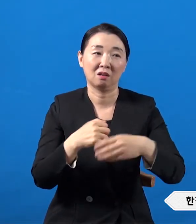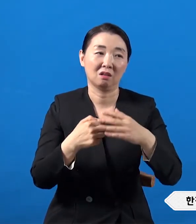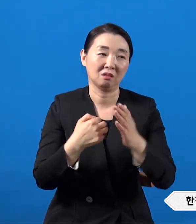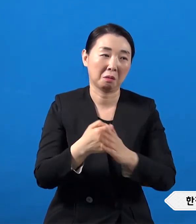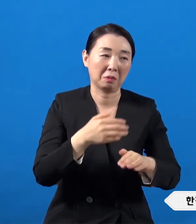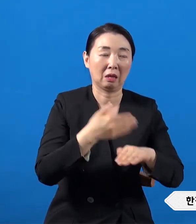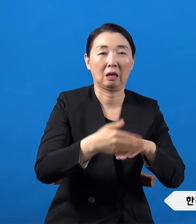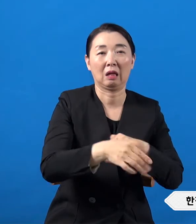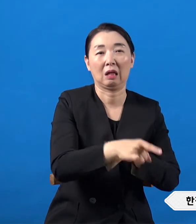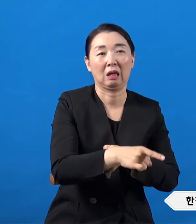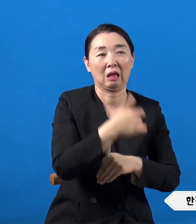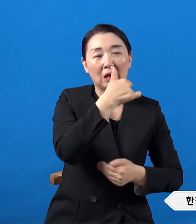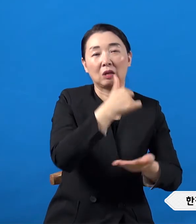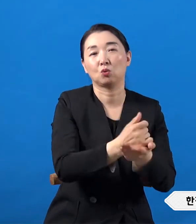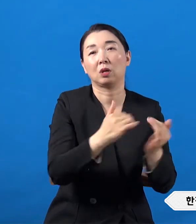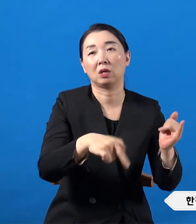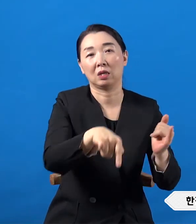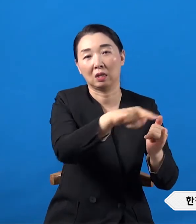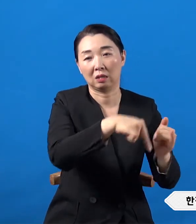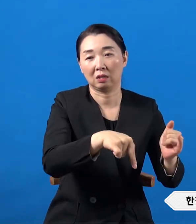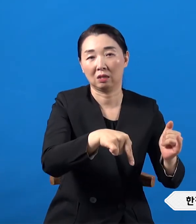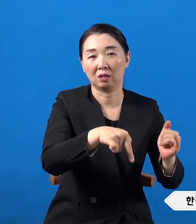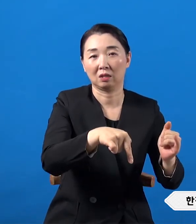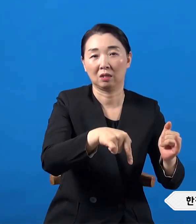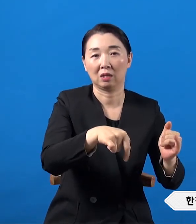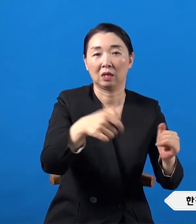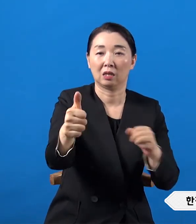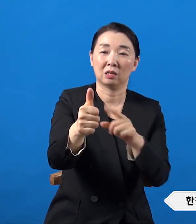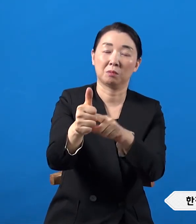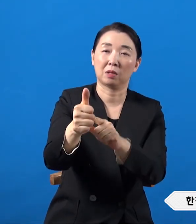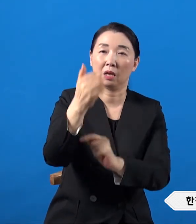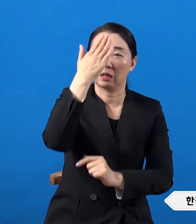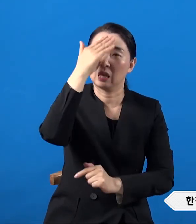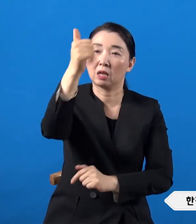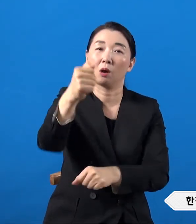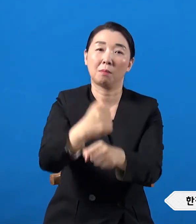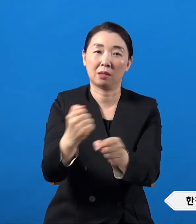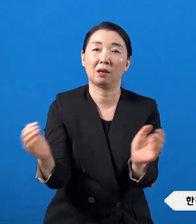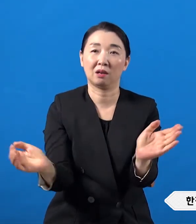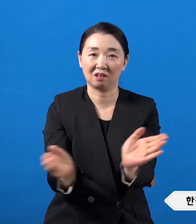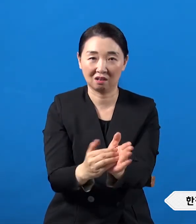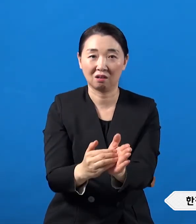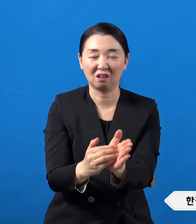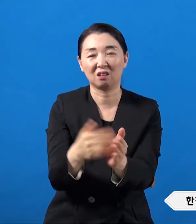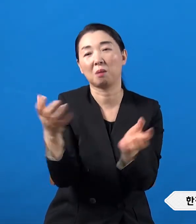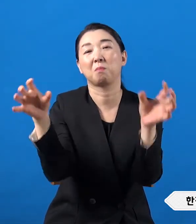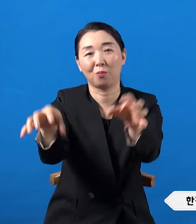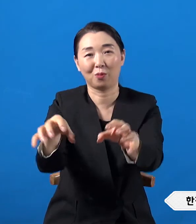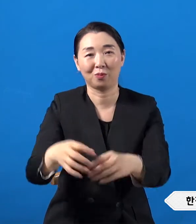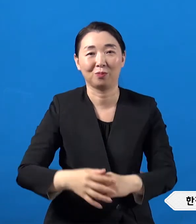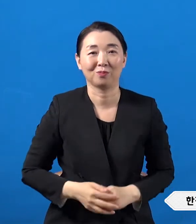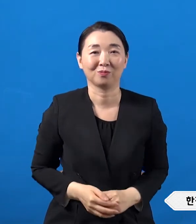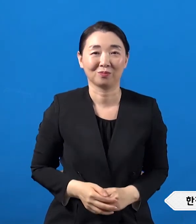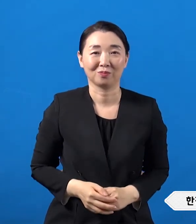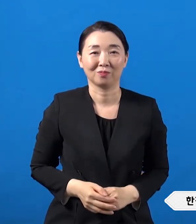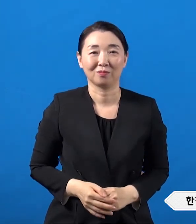이 건달들, 범죄자들이 그를 보스로 삼고 이제 그에게 모여든